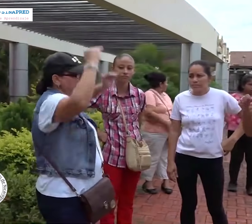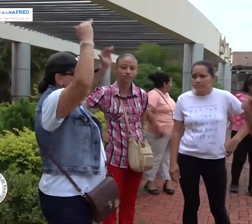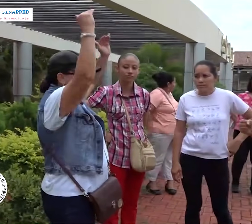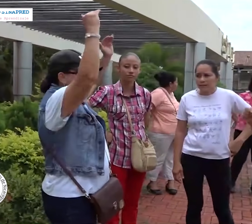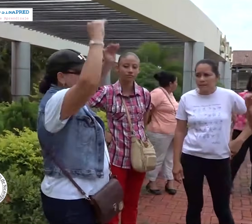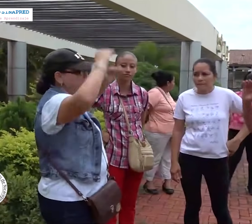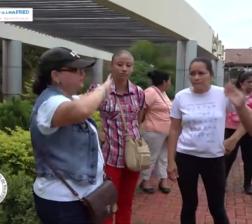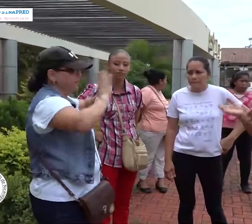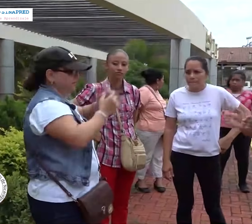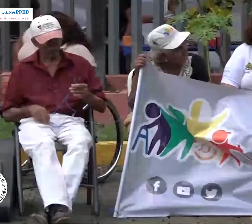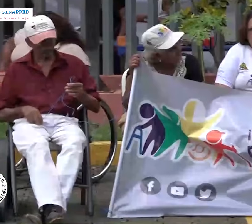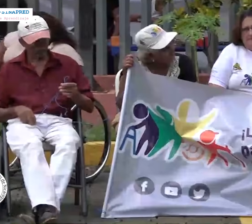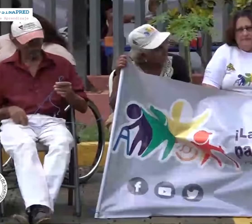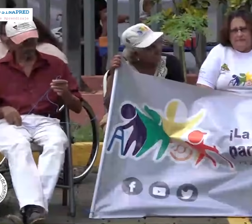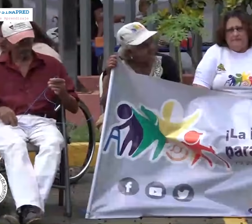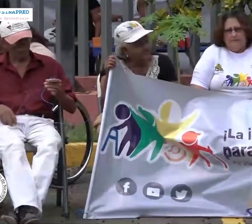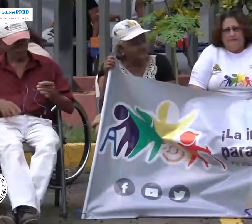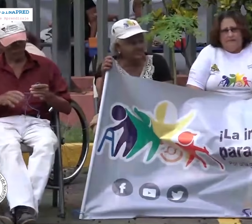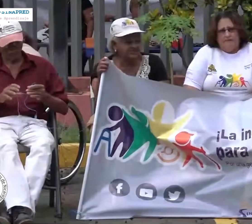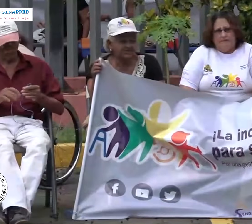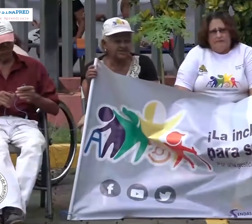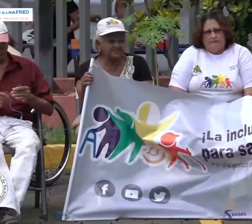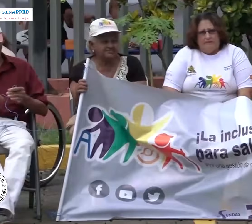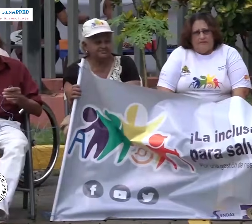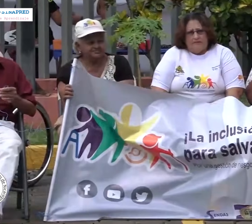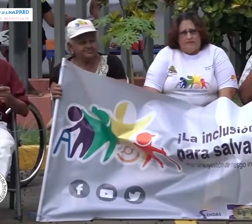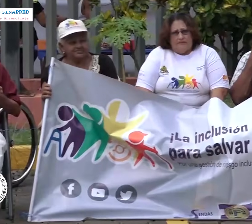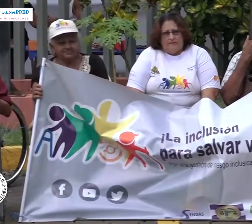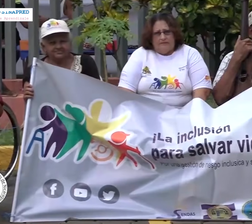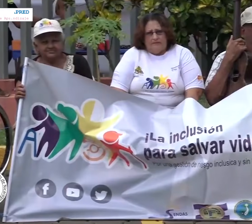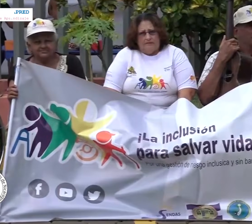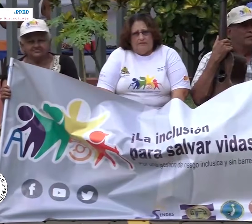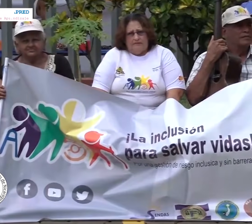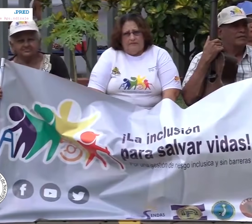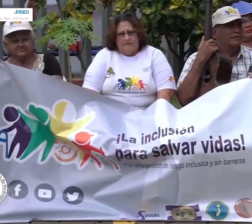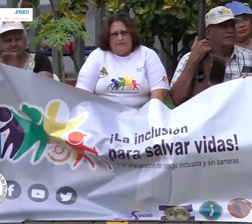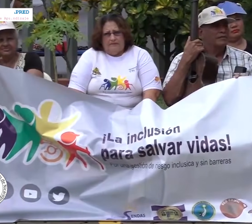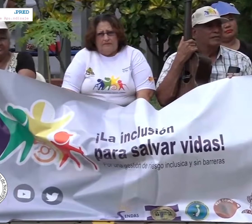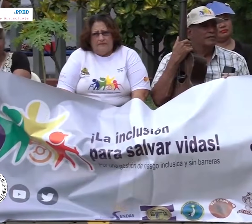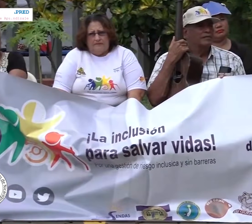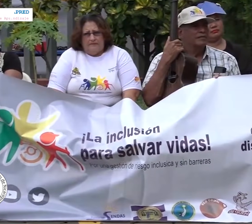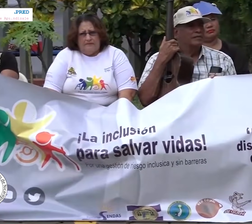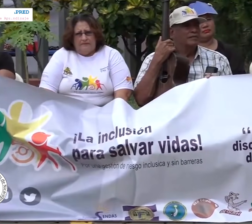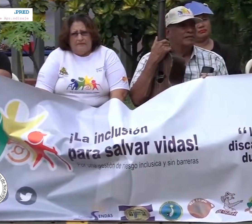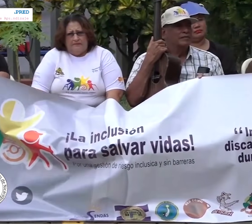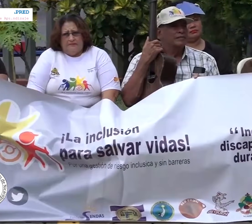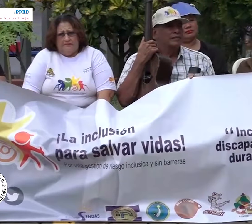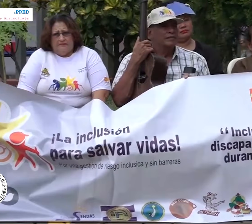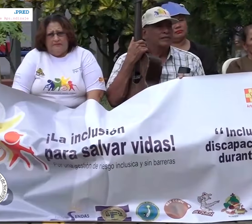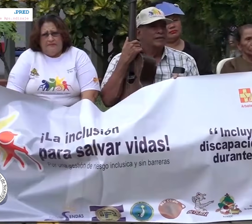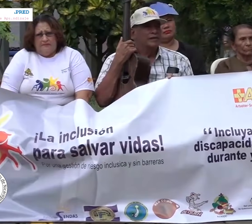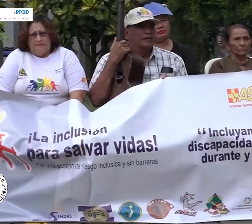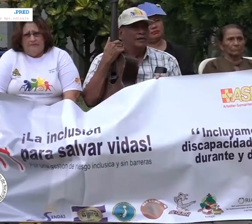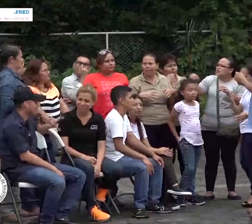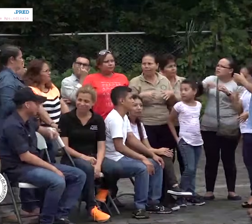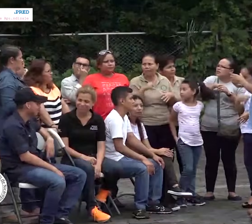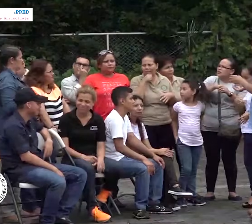Consideramos que los de primera respuesta, te estoy hablando Cruz Roja, personas que trabajan como doctores